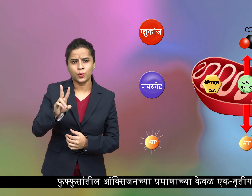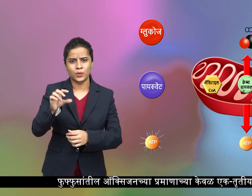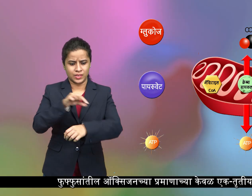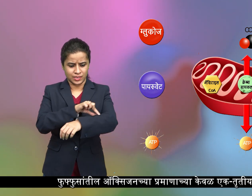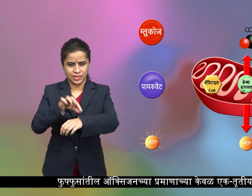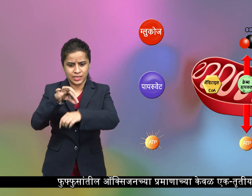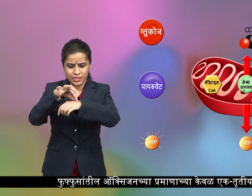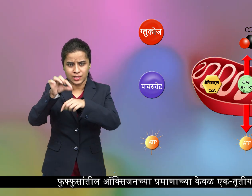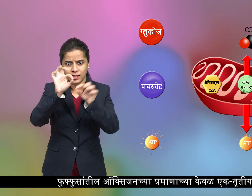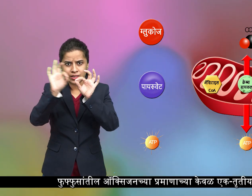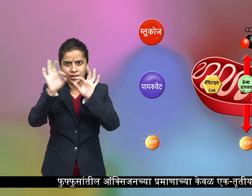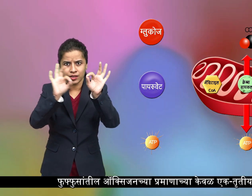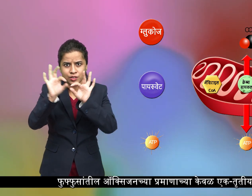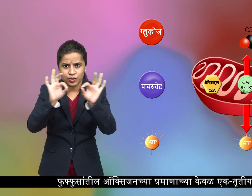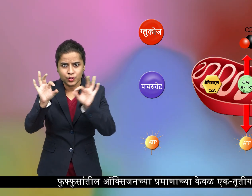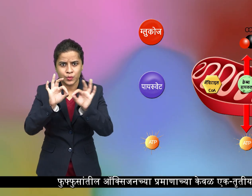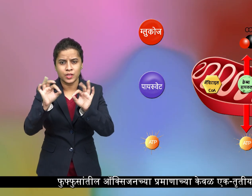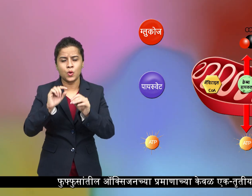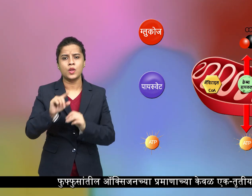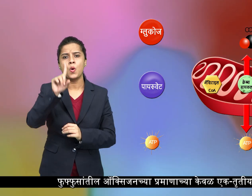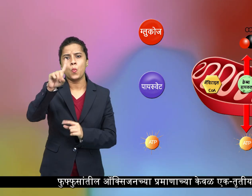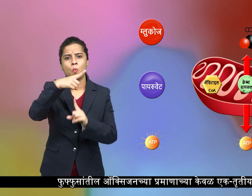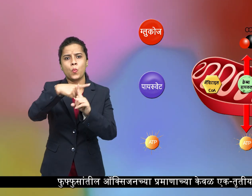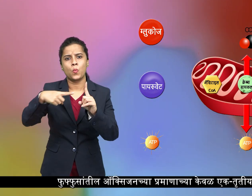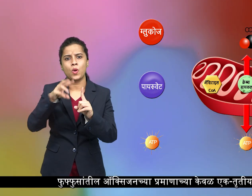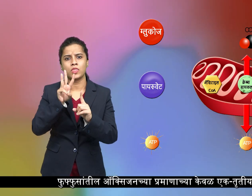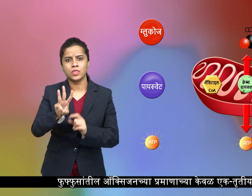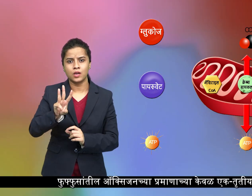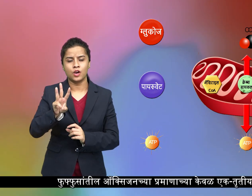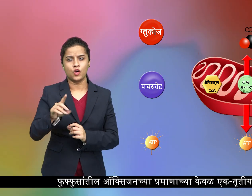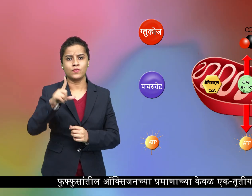फुफ्फुसातील ऑक्सिजनच्या प्रमाणाच्या केवळ 1/3 असते.